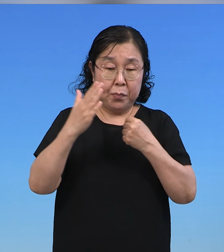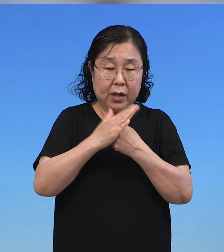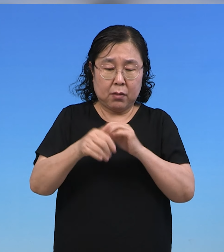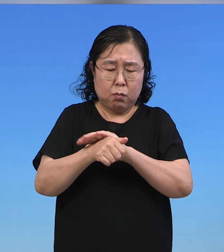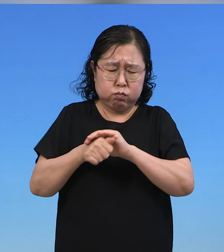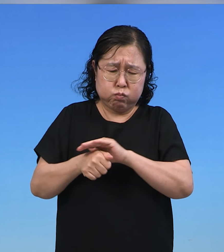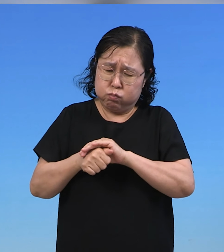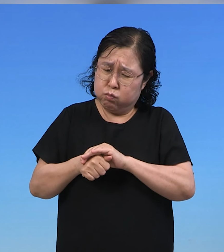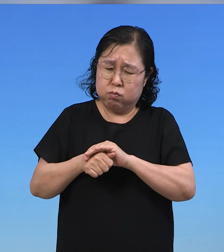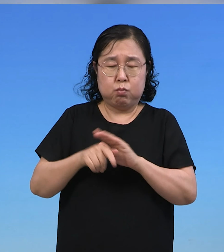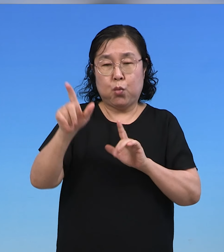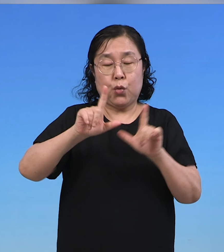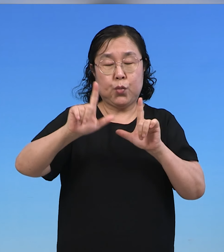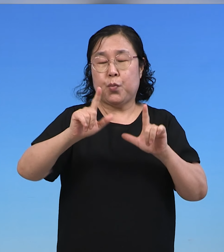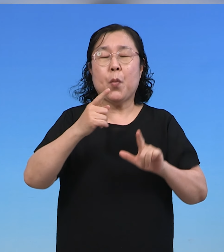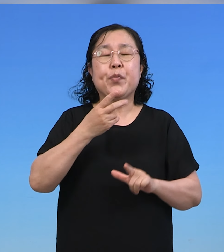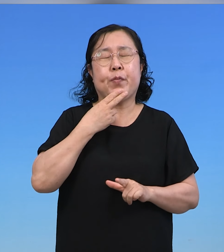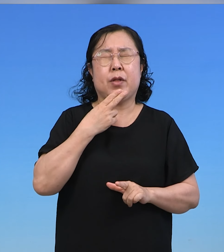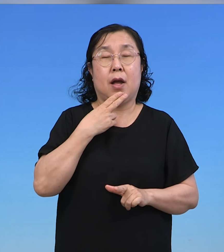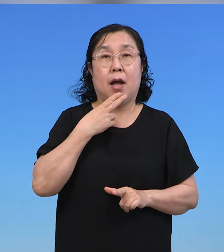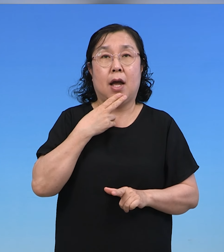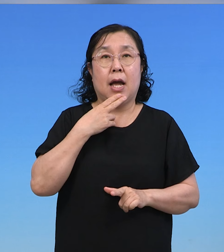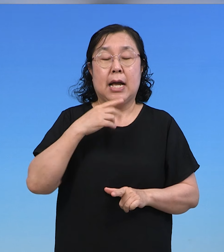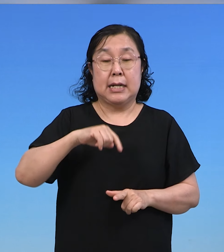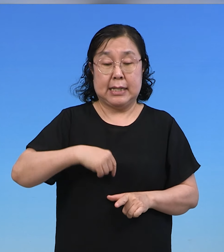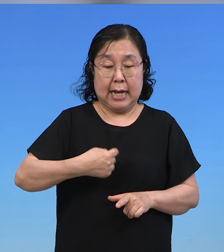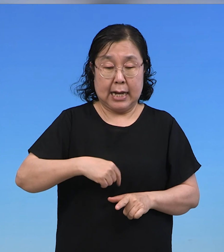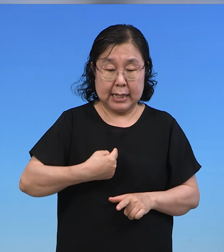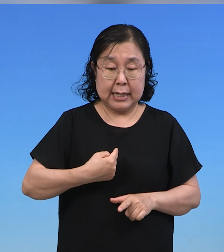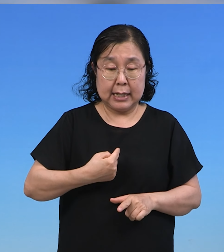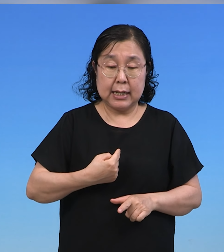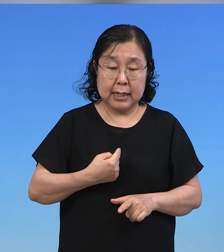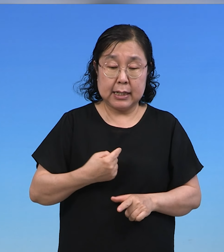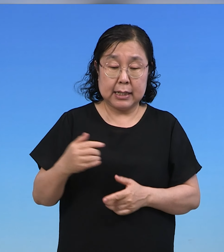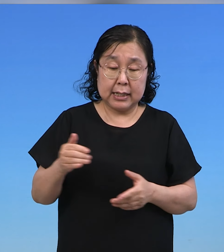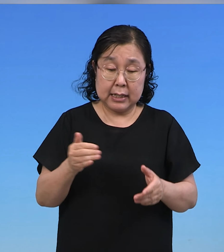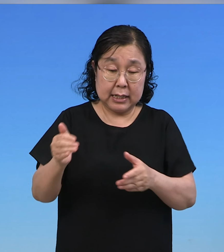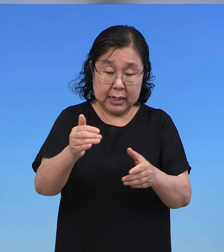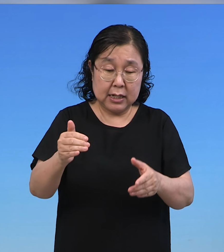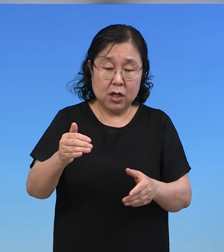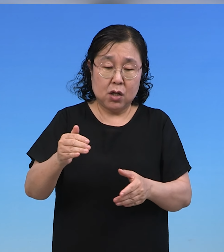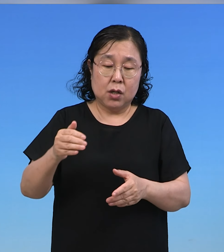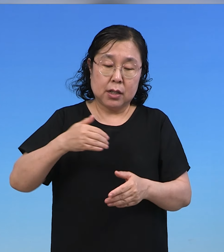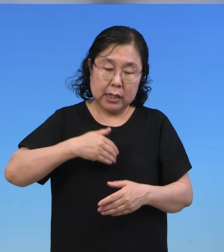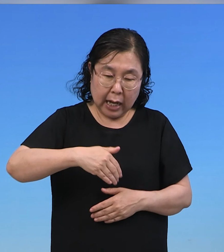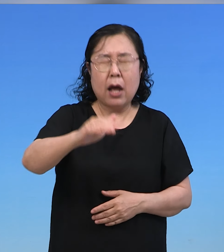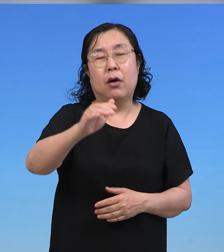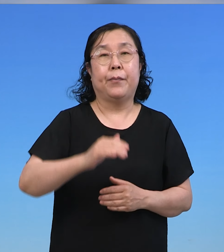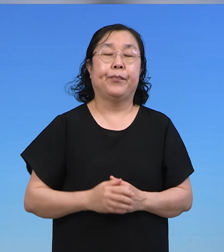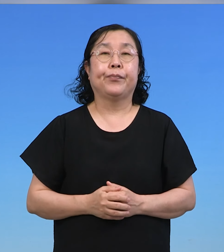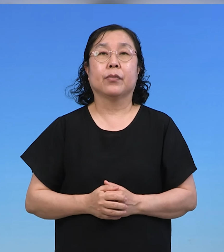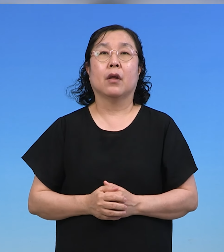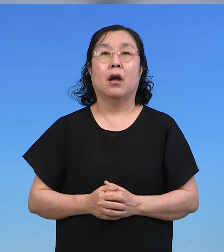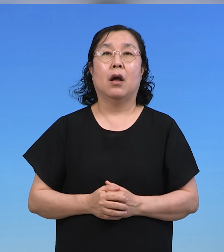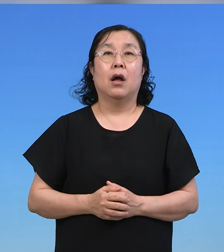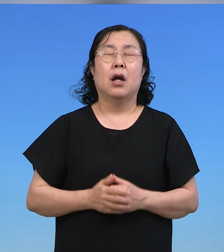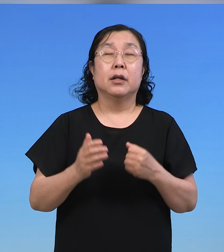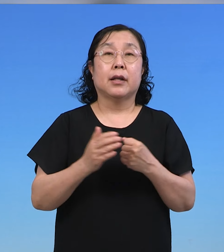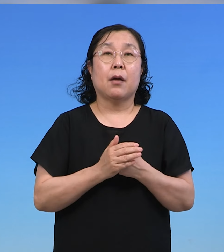위축되는 모습도 전혀 없고요. 그냥 자기 길을 가는 거예요. 감옥에서도 자기가 해야 되는 일을. 그래서